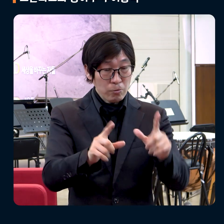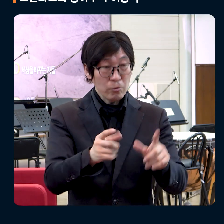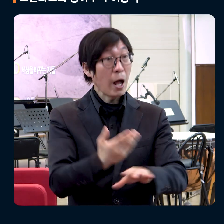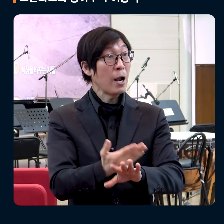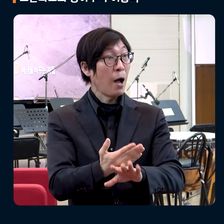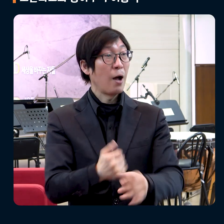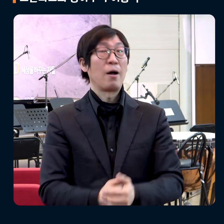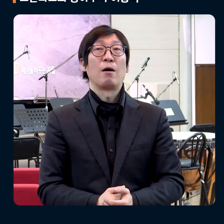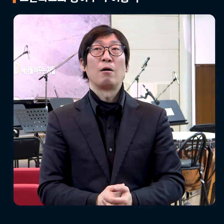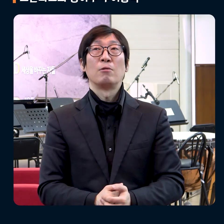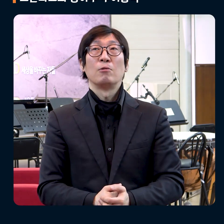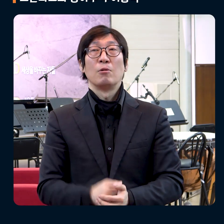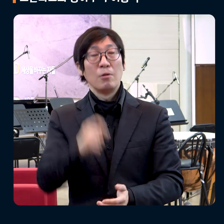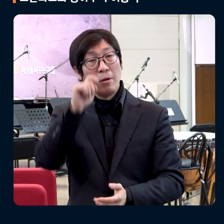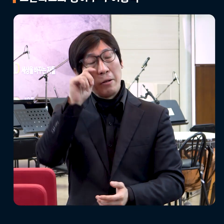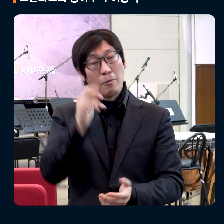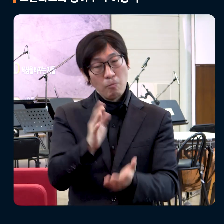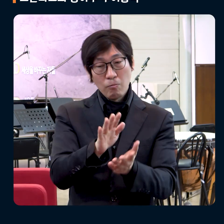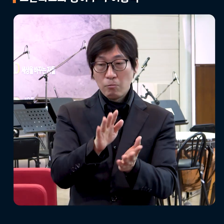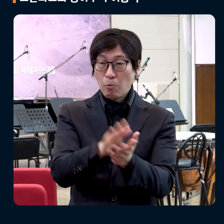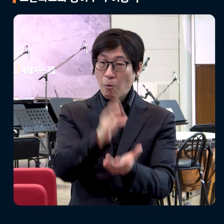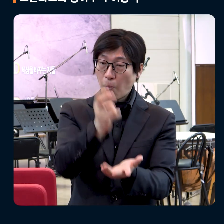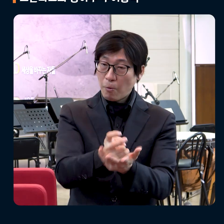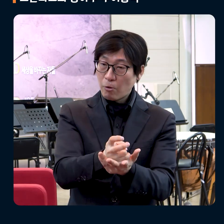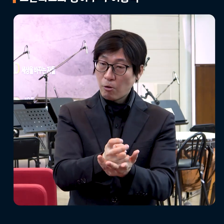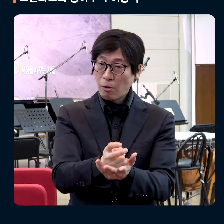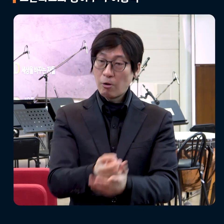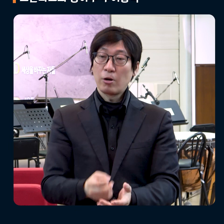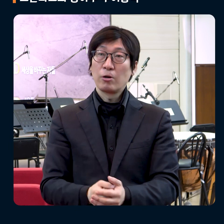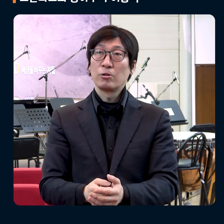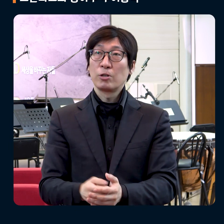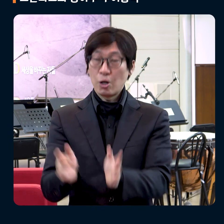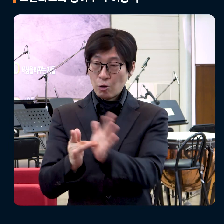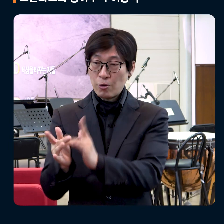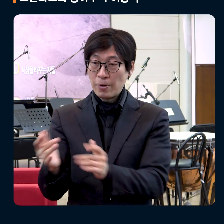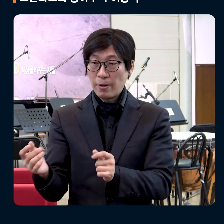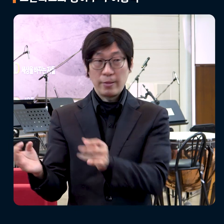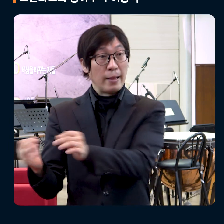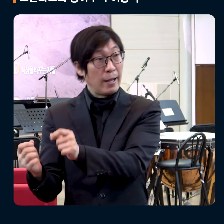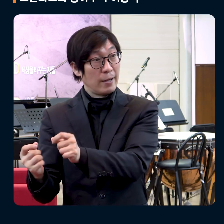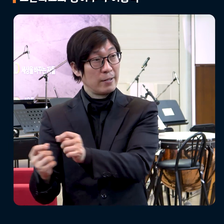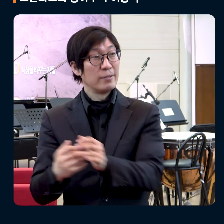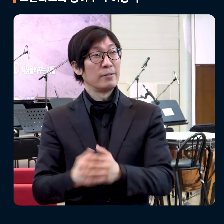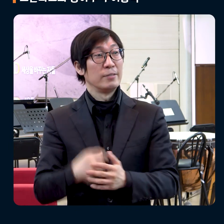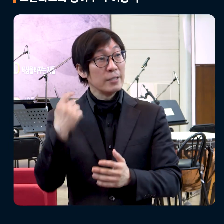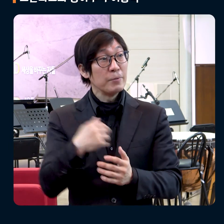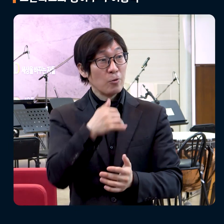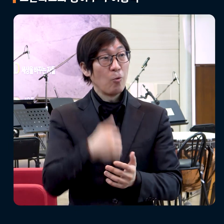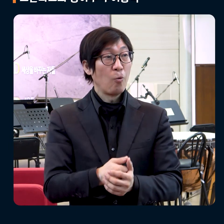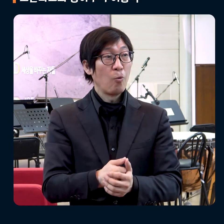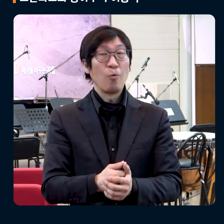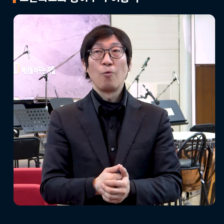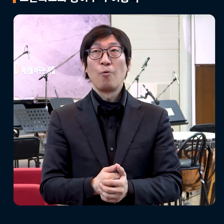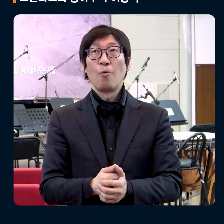보면요, 아니 우리 율법에서는 그렇게 하냐? 딱 예수님의 편에 섰거든요. 왜